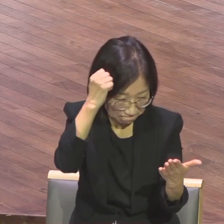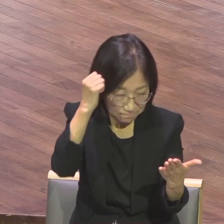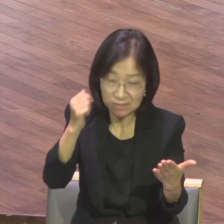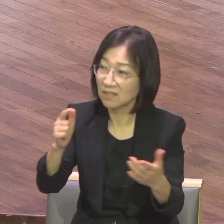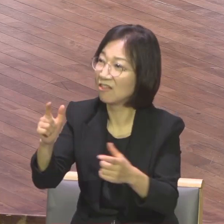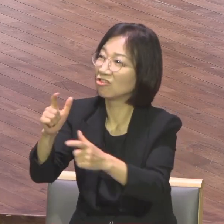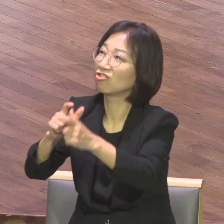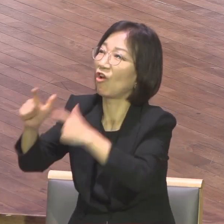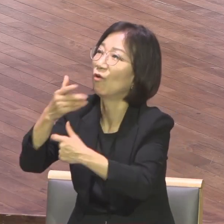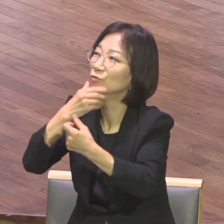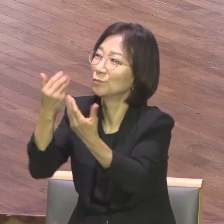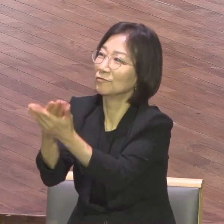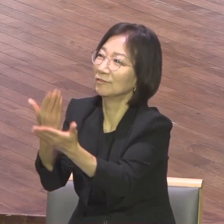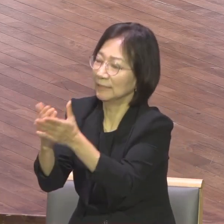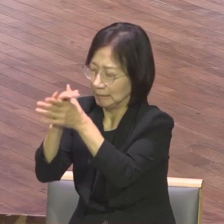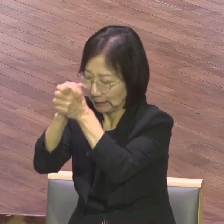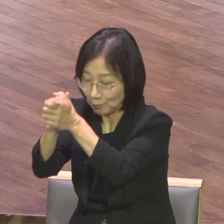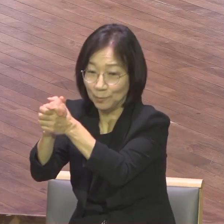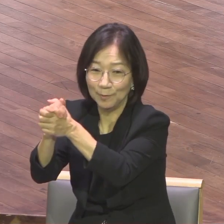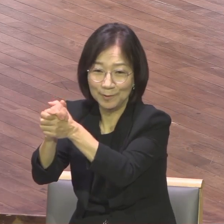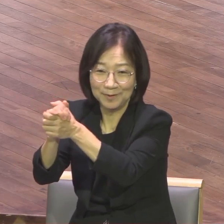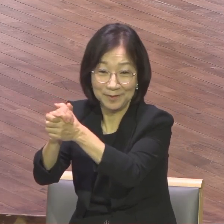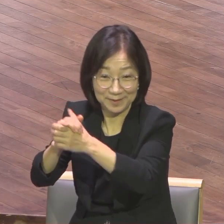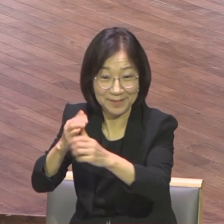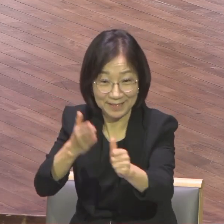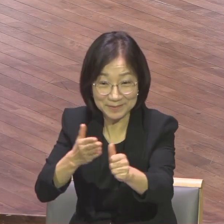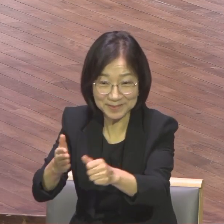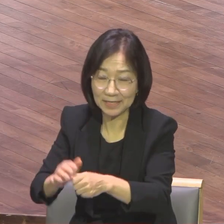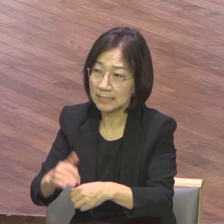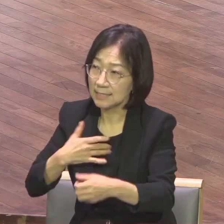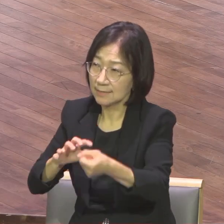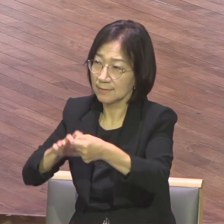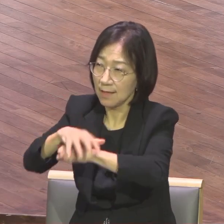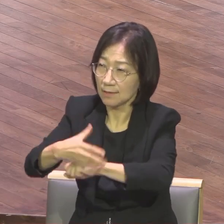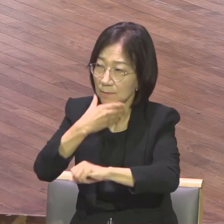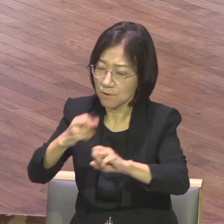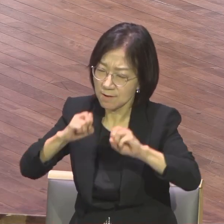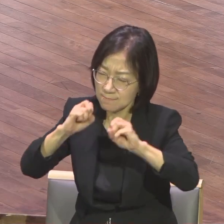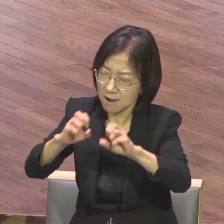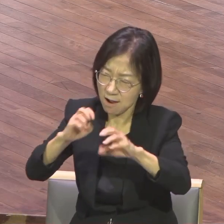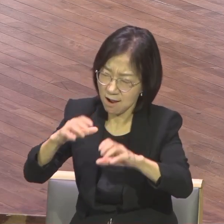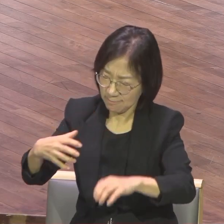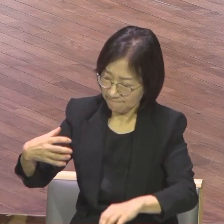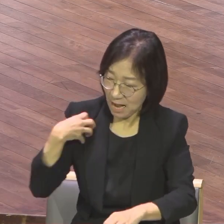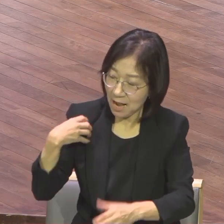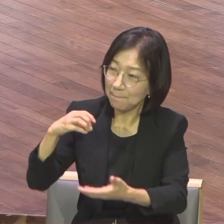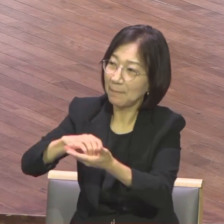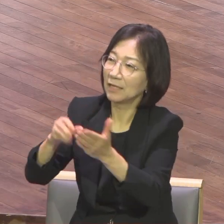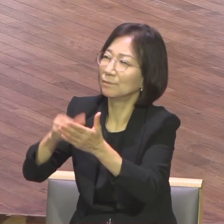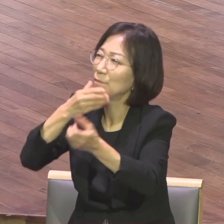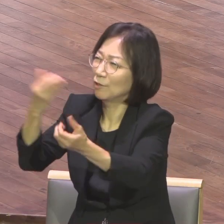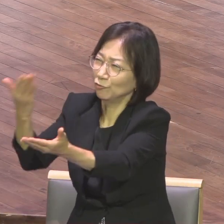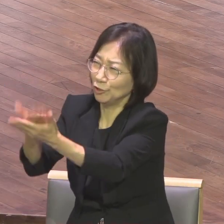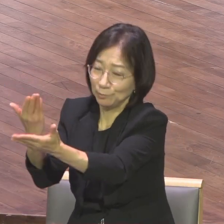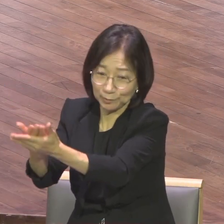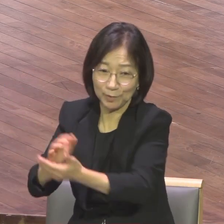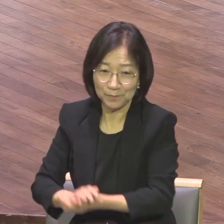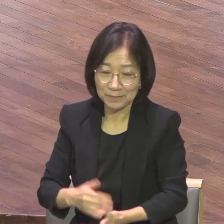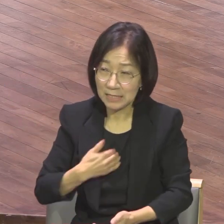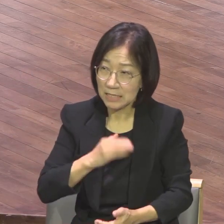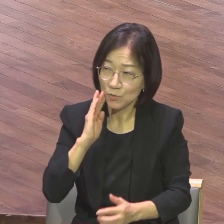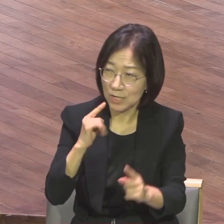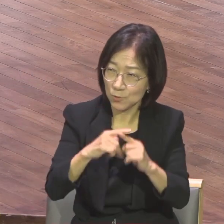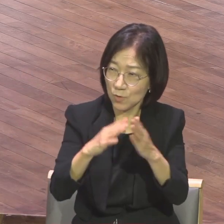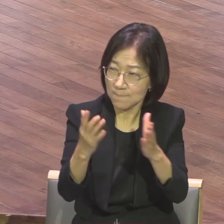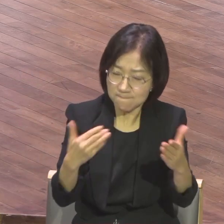더 축복하여 주옵소서. 100배로 축복하던 세계공만 신밖에 하여 주옵소서. 영계를 내가 맡은 기관을 더